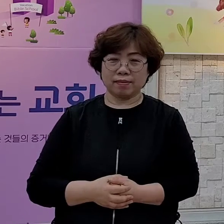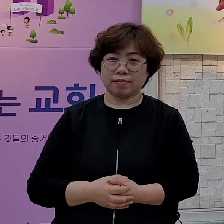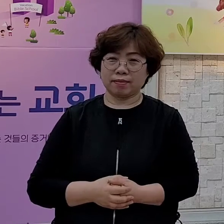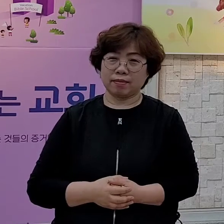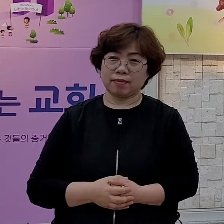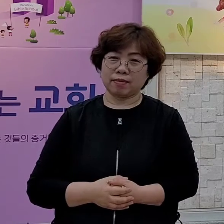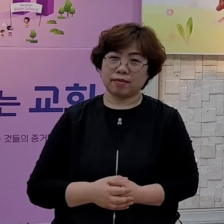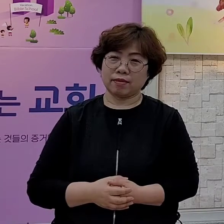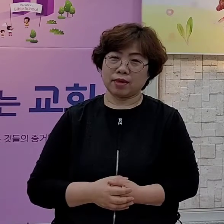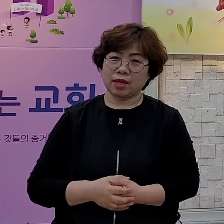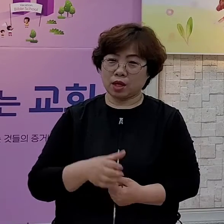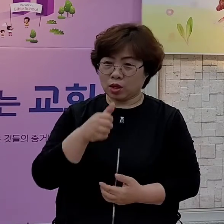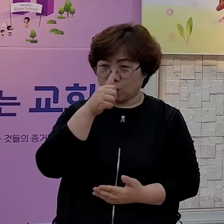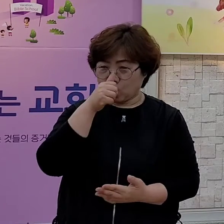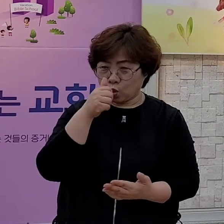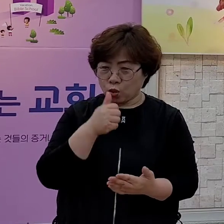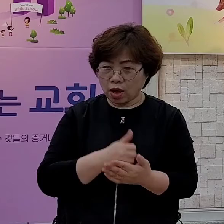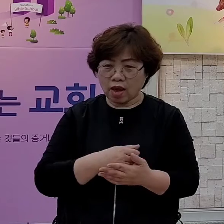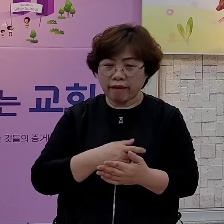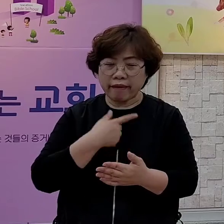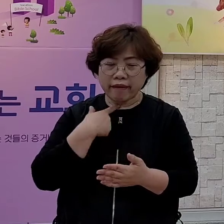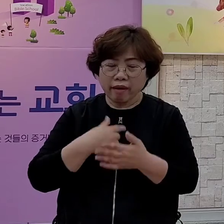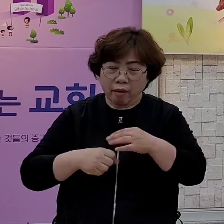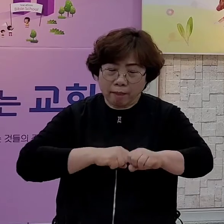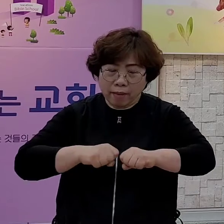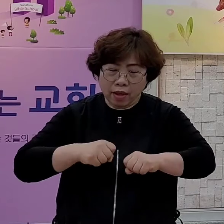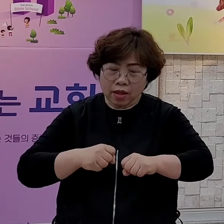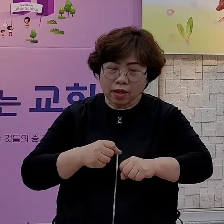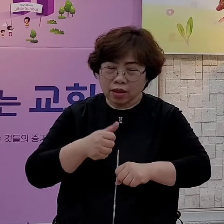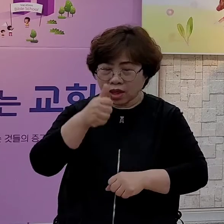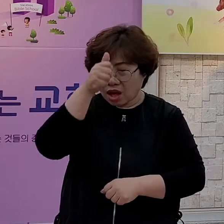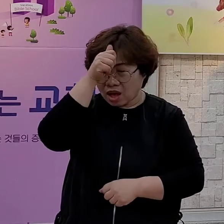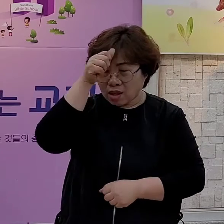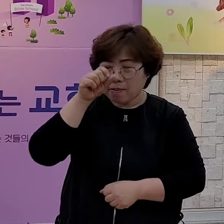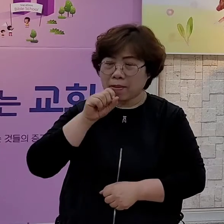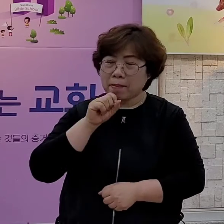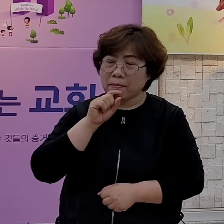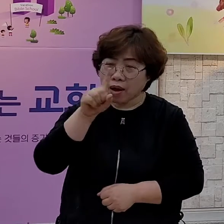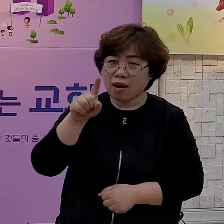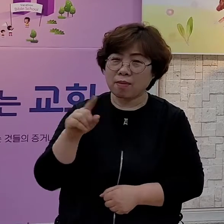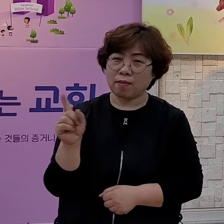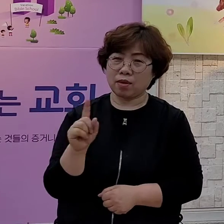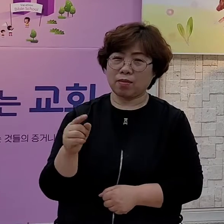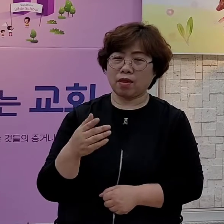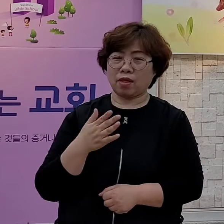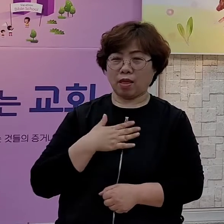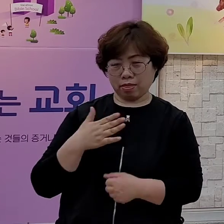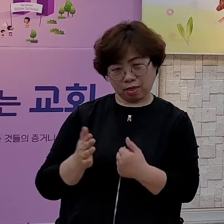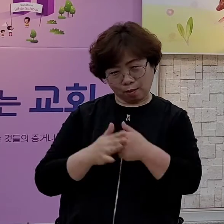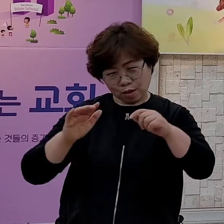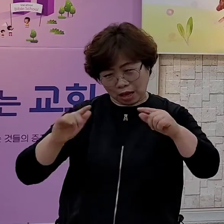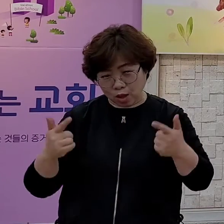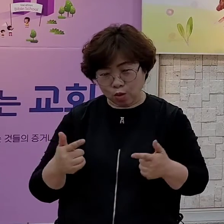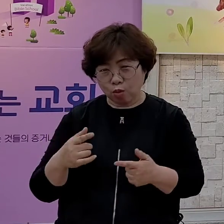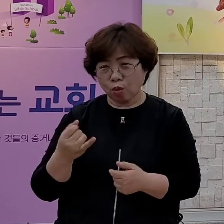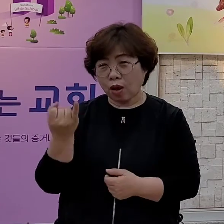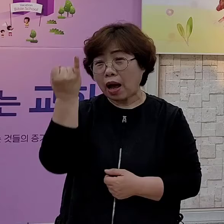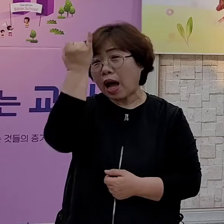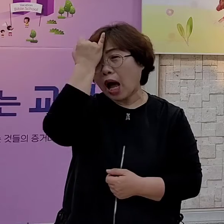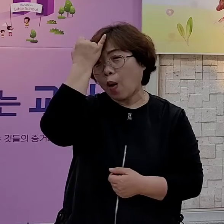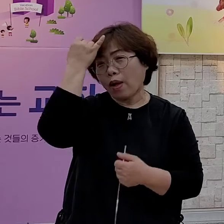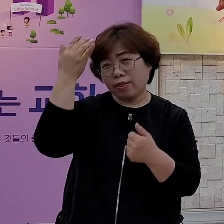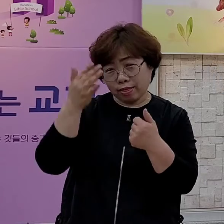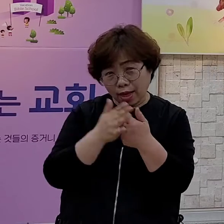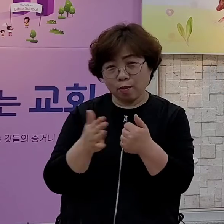이 범죄한 아담이 처음으로 내뱉은 말이 하와 때문에 내가 그랬어요. 따먹었어요. 여러분 이